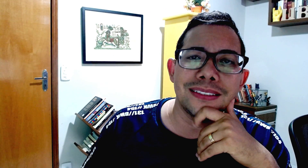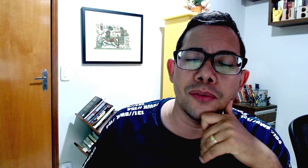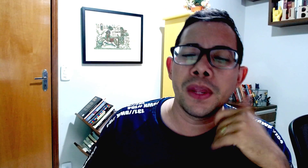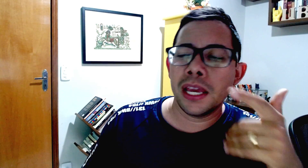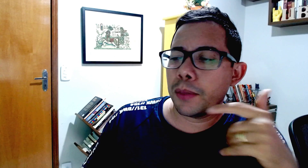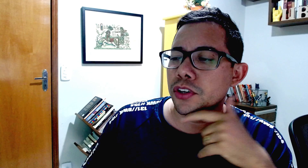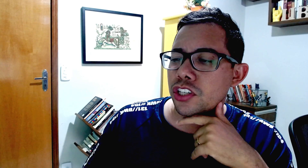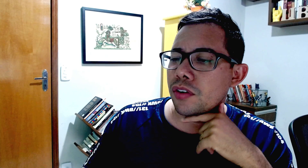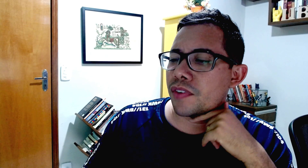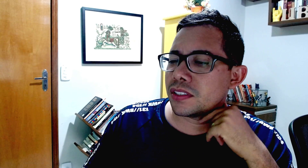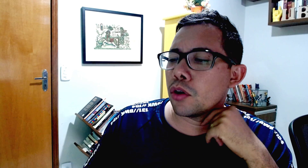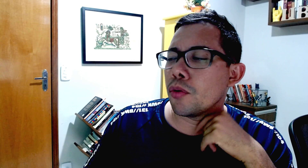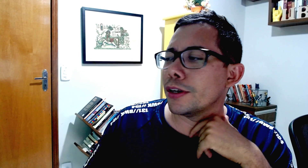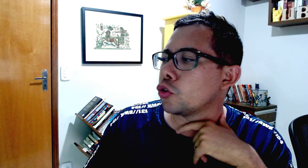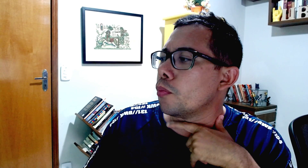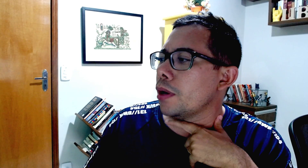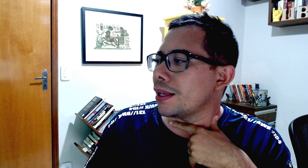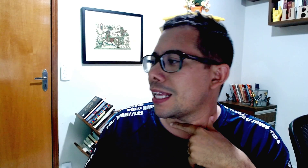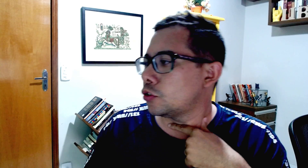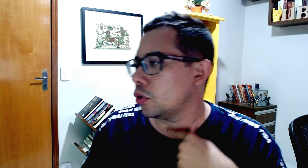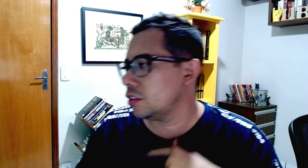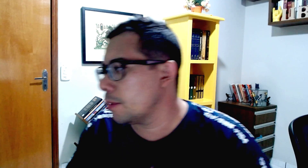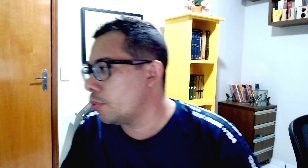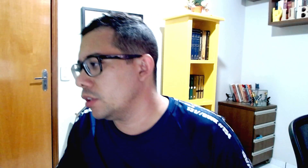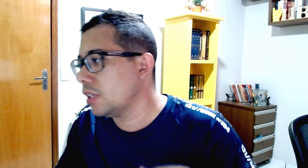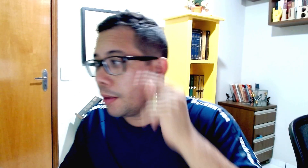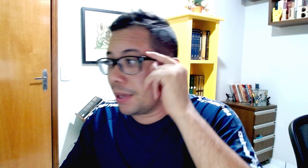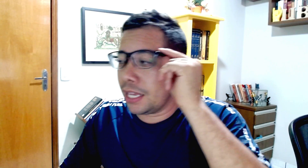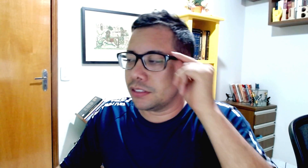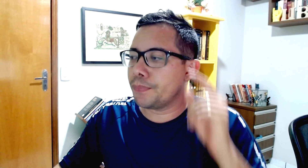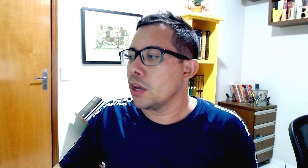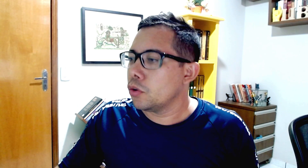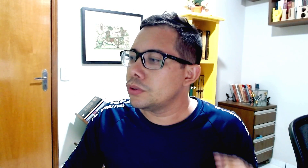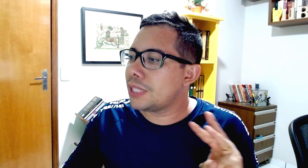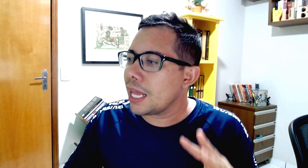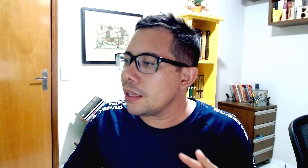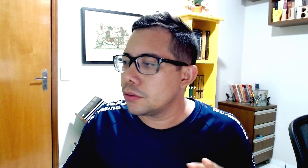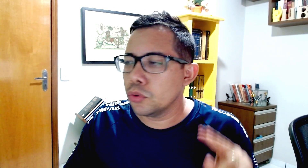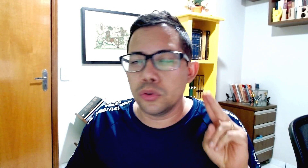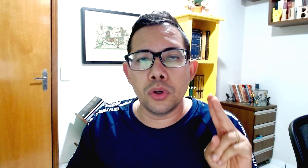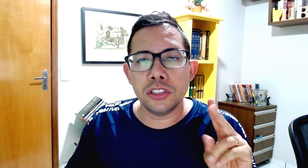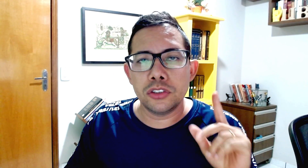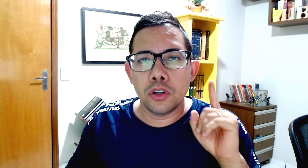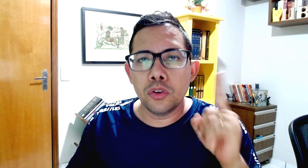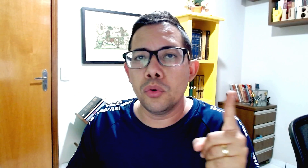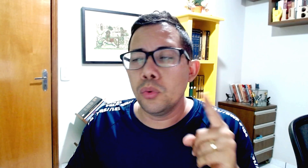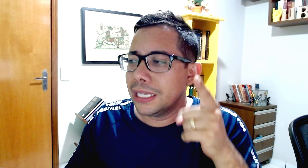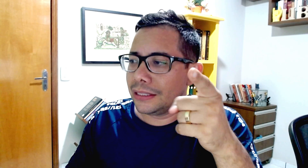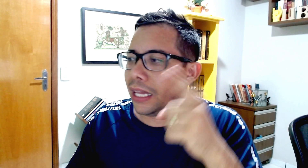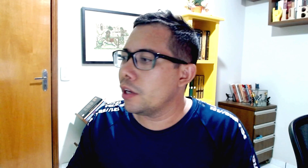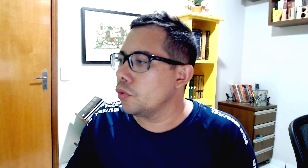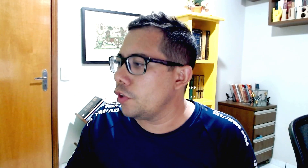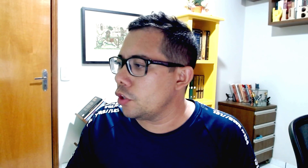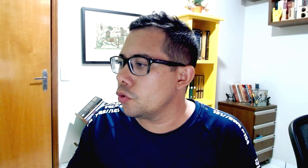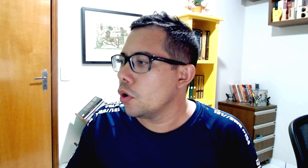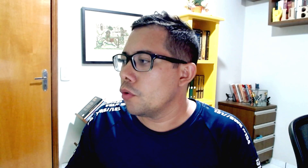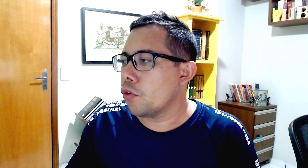sinalização, depois a gente vai fazer algumas complementações depois, beleza? No 3, no 2, no 1, se liga no vídeo, vou